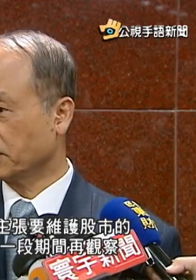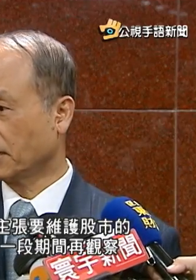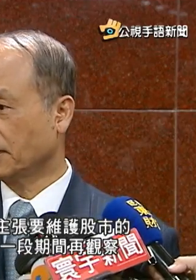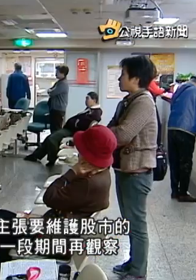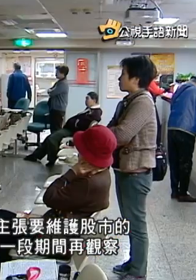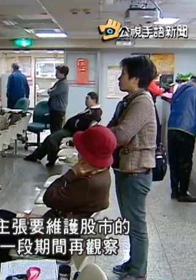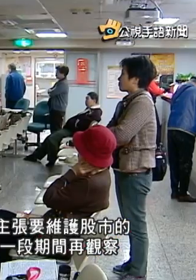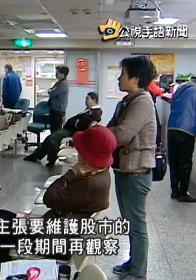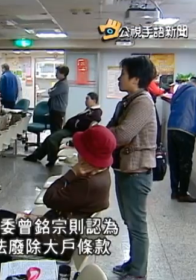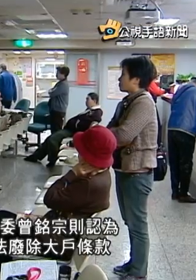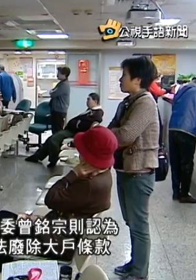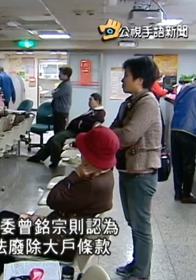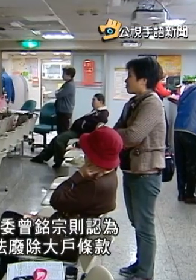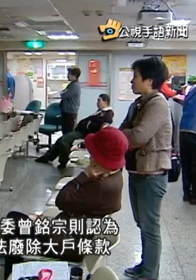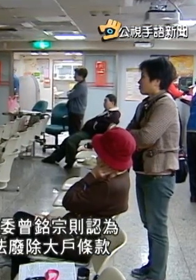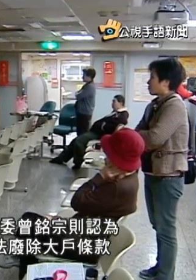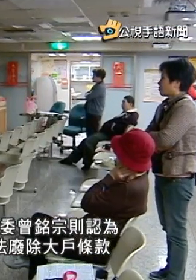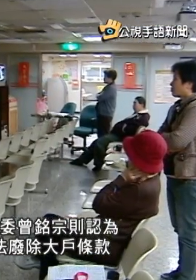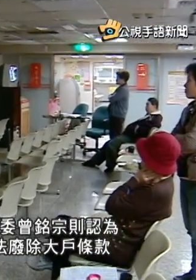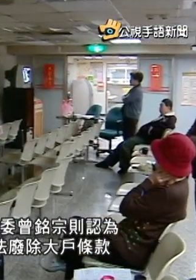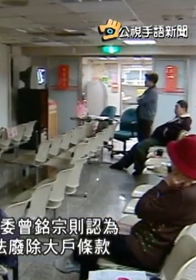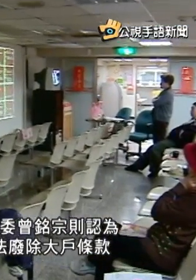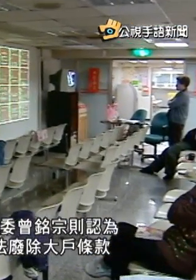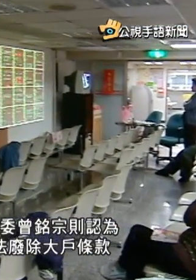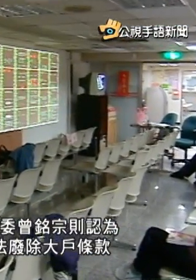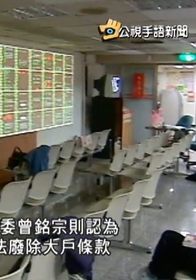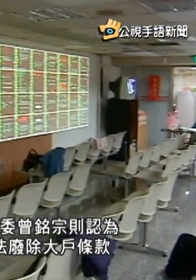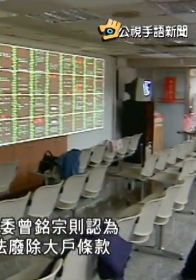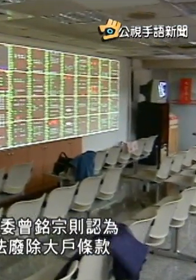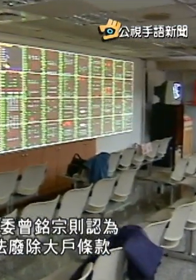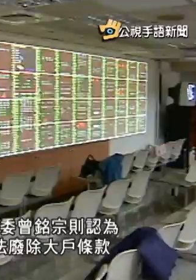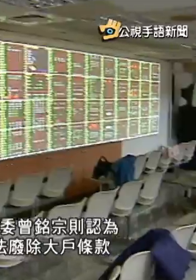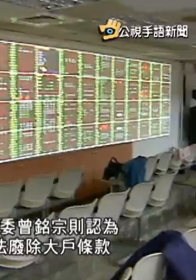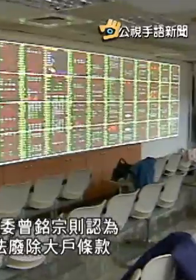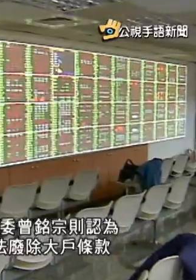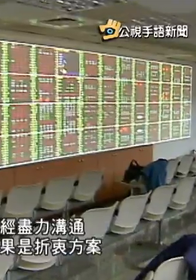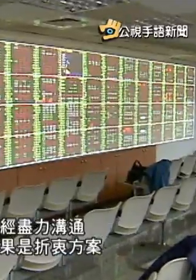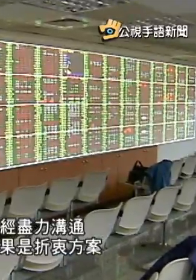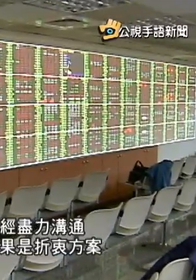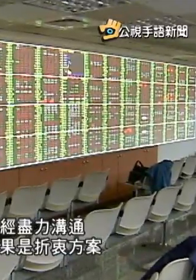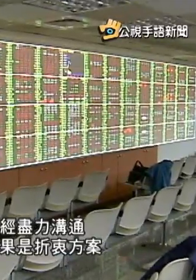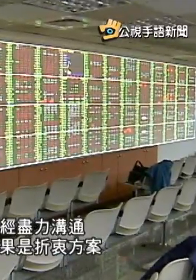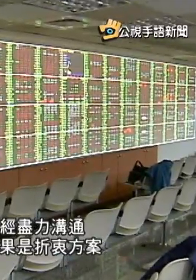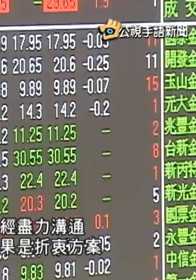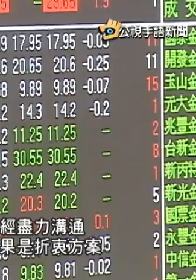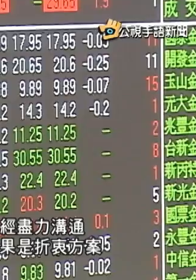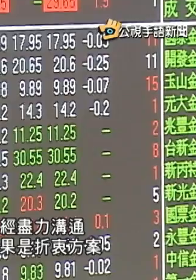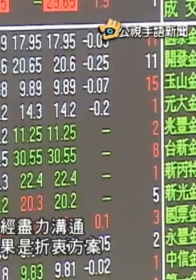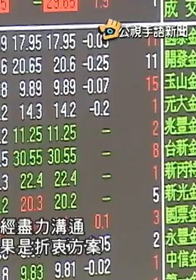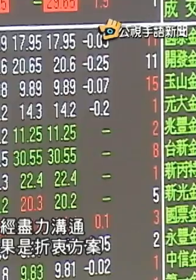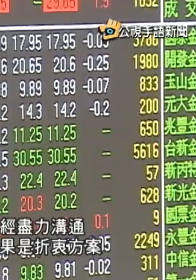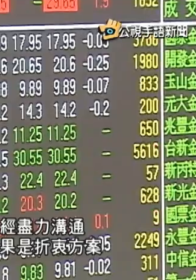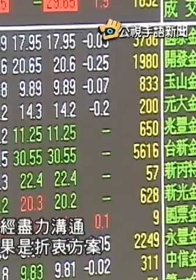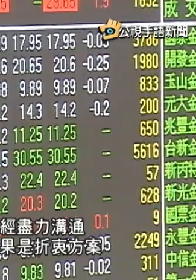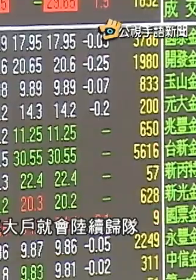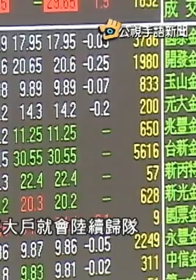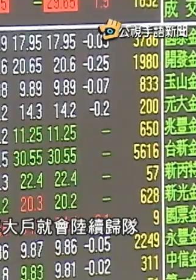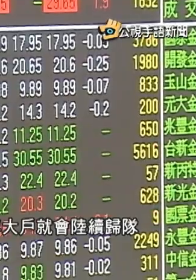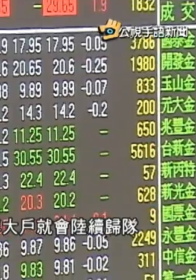察。 金管会主委曾明宗则认为，尽管无法废除大户条款，但已经尽力沟通，这个结果是折中方案，预估1到2年